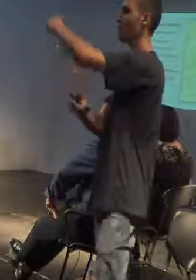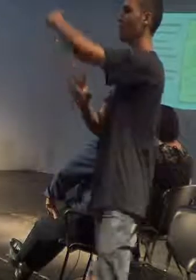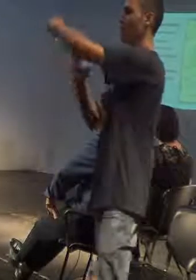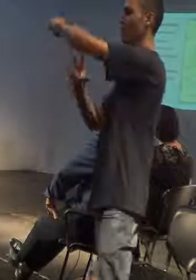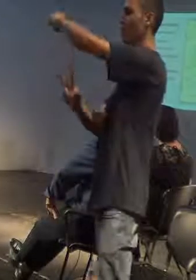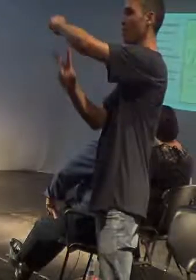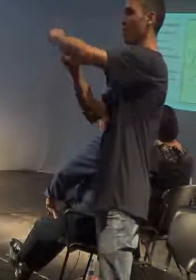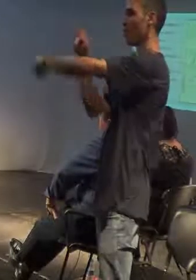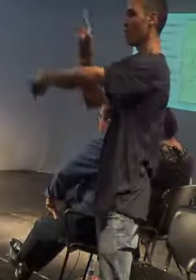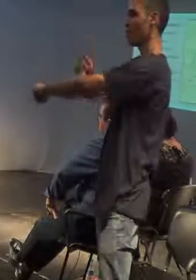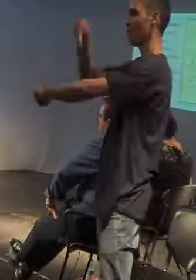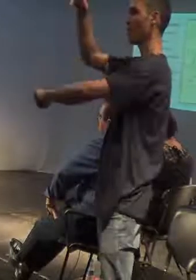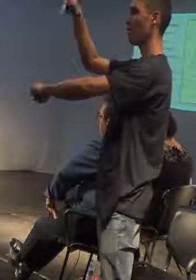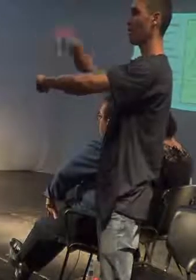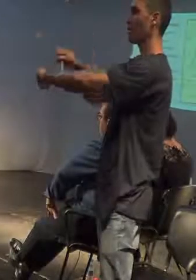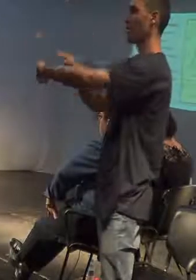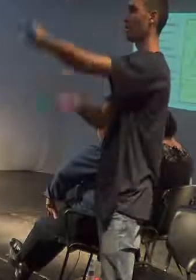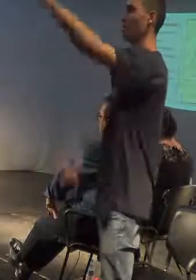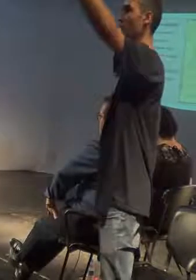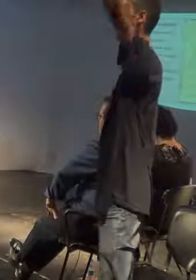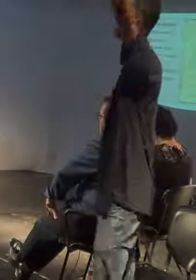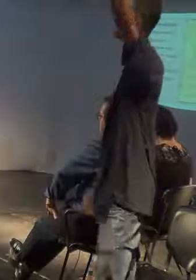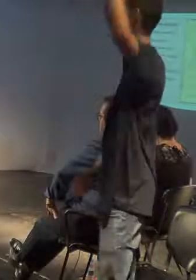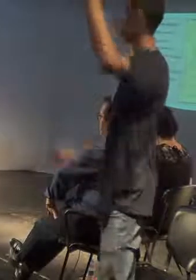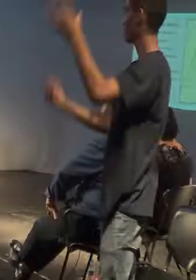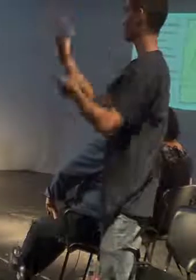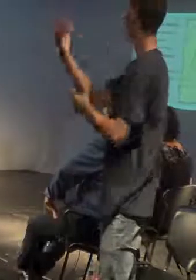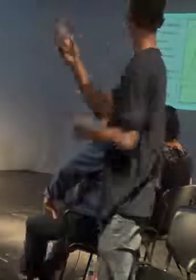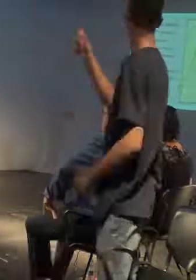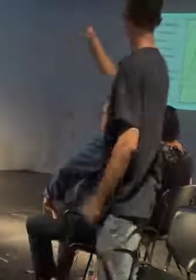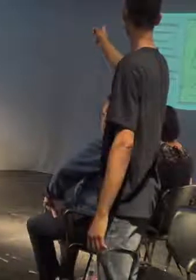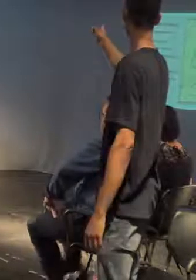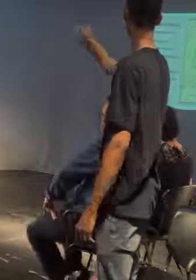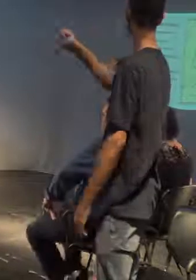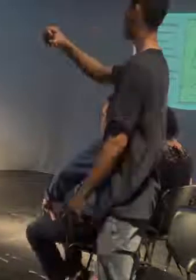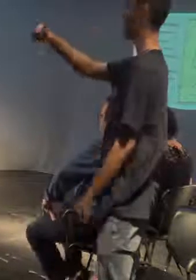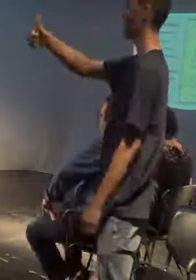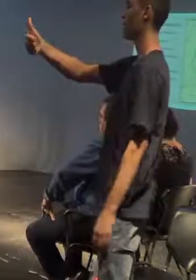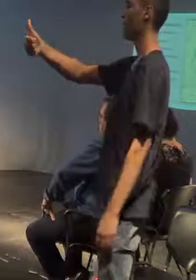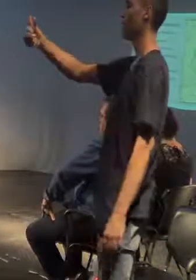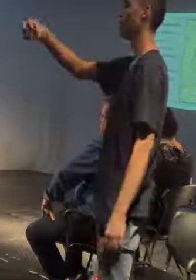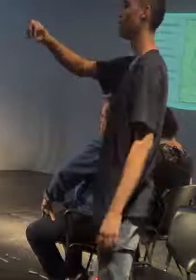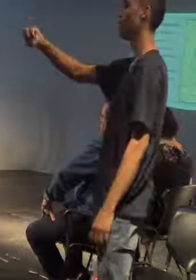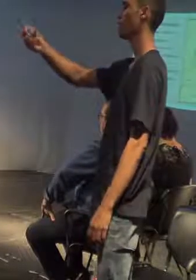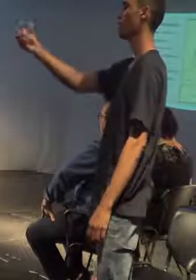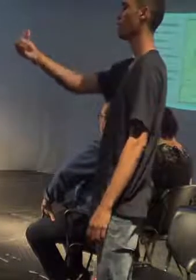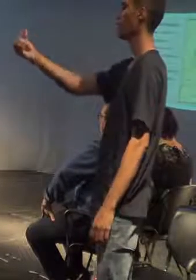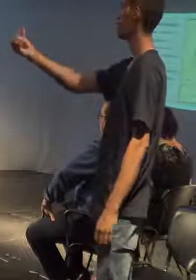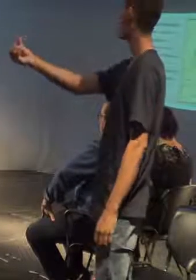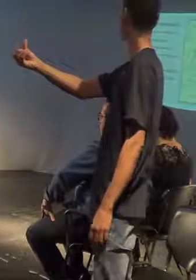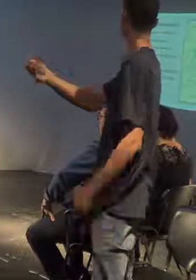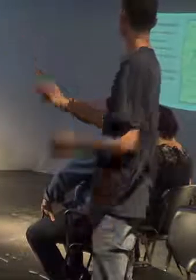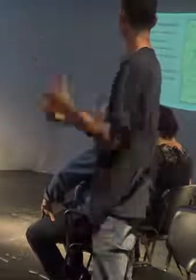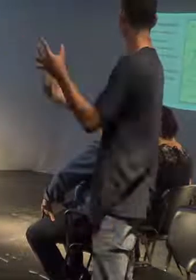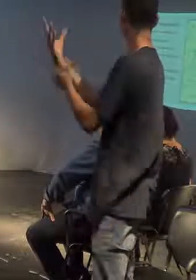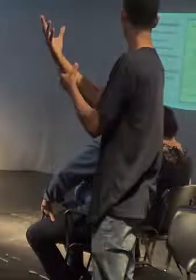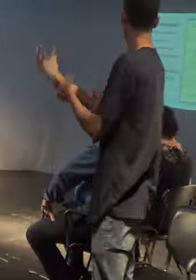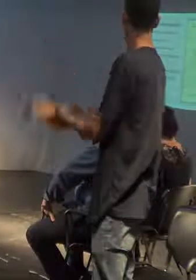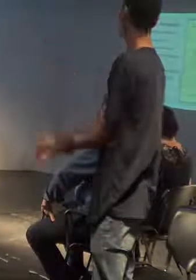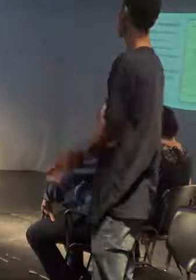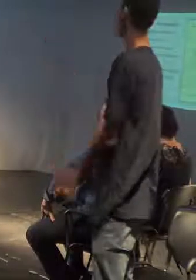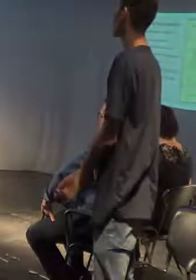62, mas foi uma grande obra de mobilidade urbana, deu a chance de a gente ver o